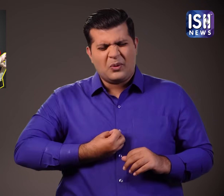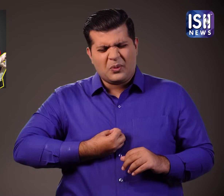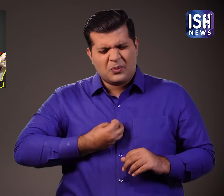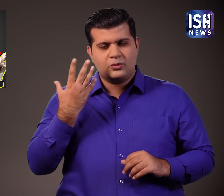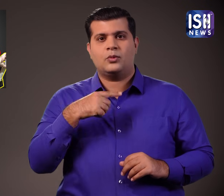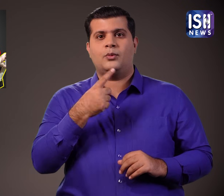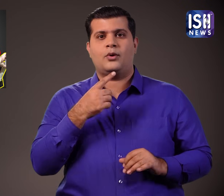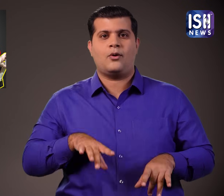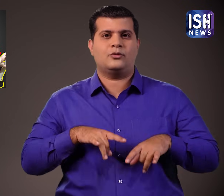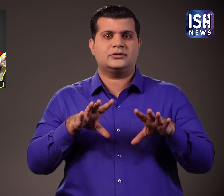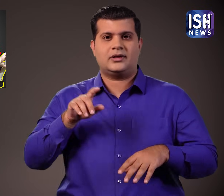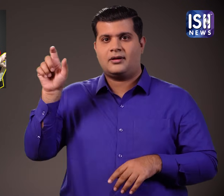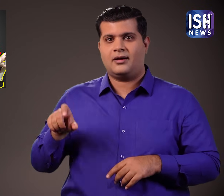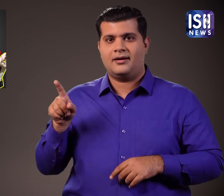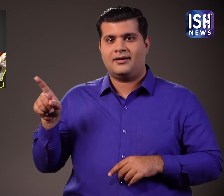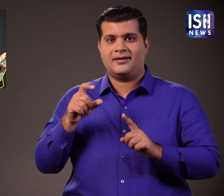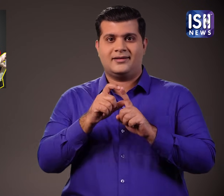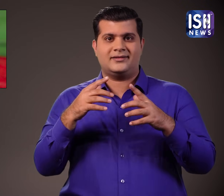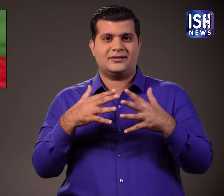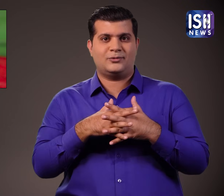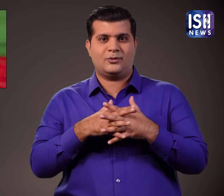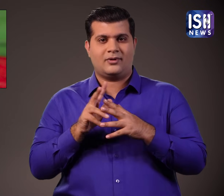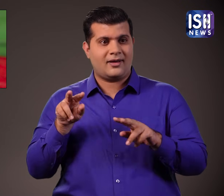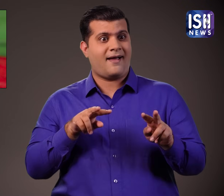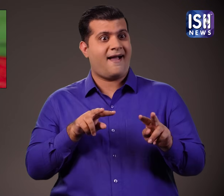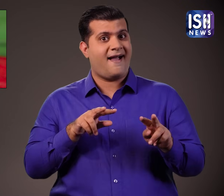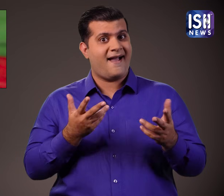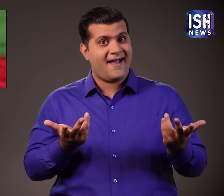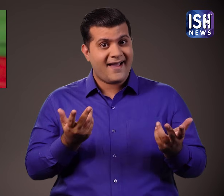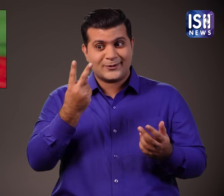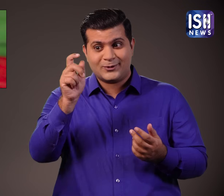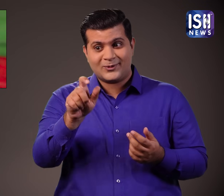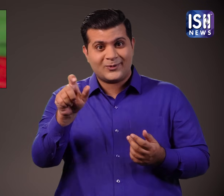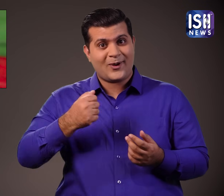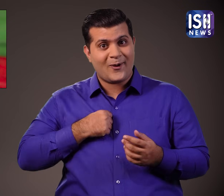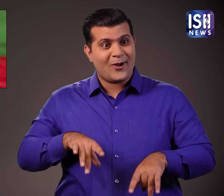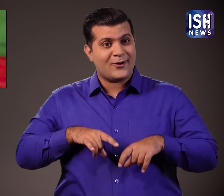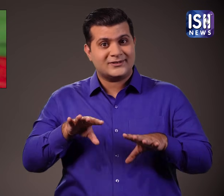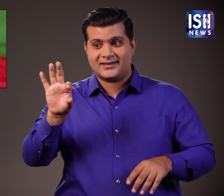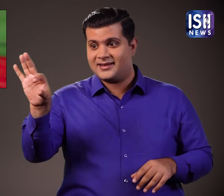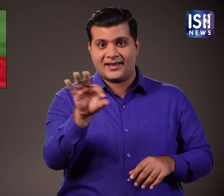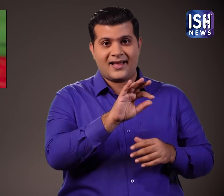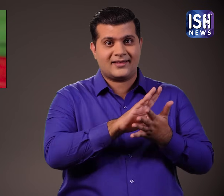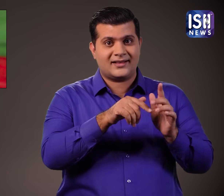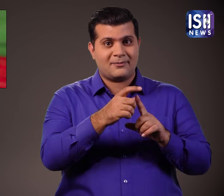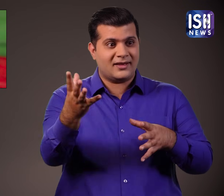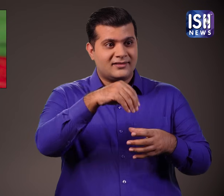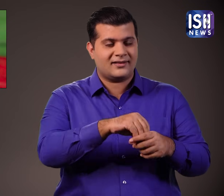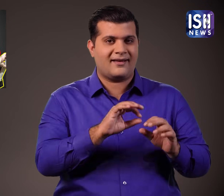क्रिकेटर डेविड वॉर्डर हाइदराबाद में अपने साथियों के चैन की खबर से खुश होकर उन्हें सोशल मीडिया